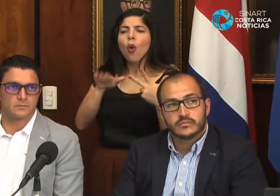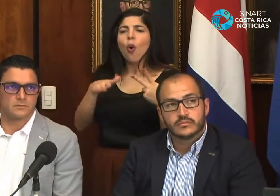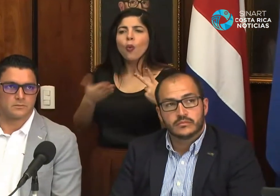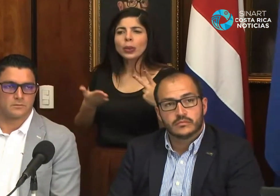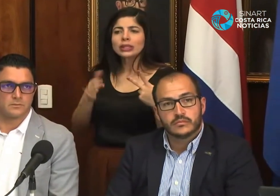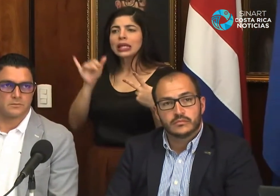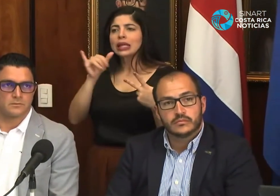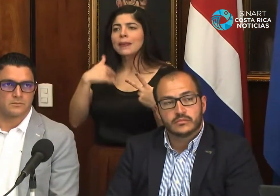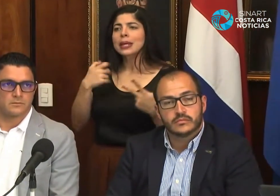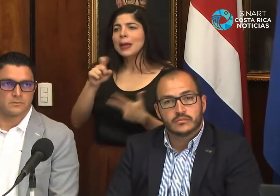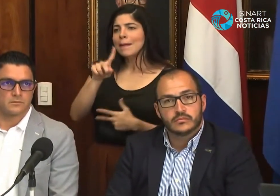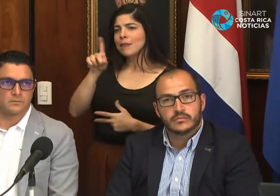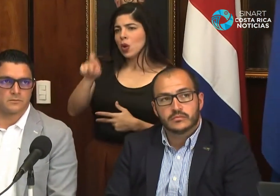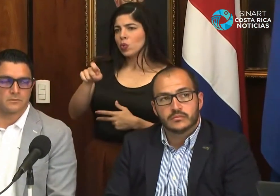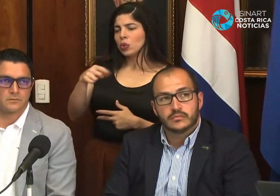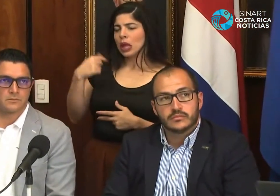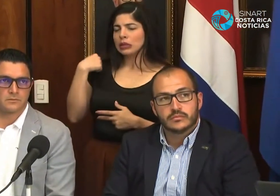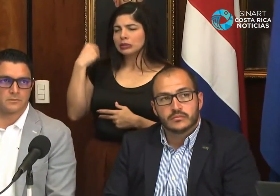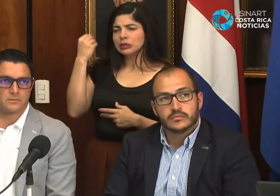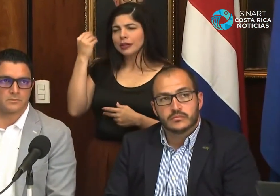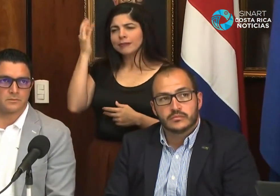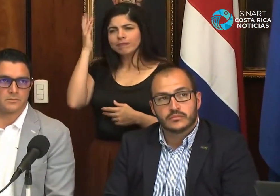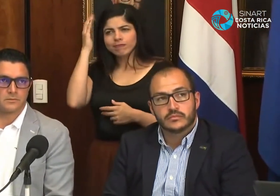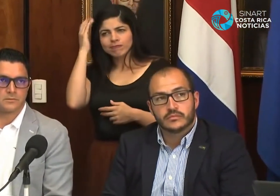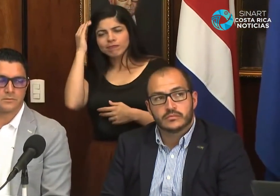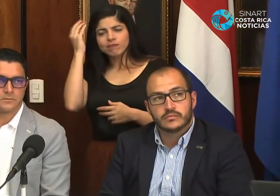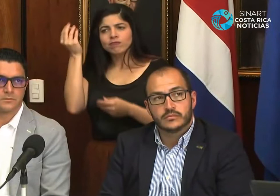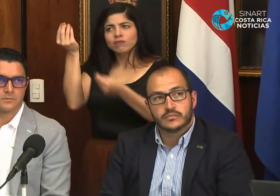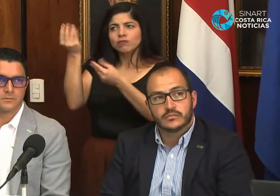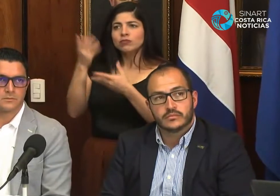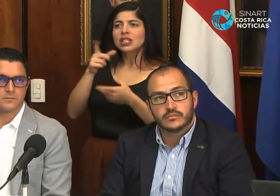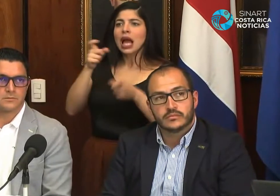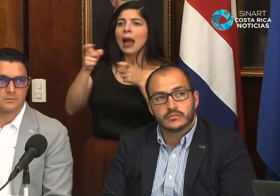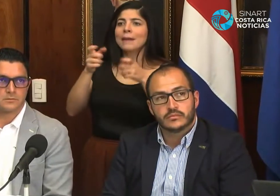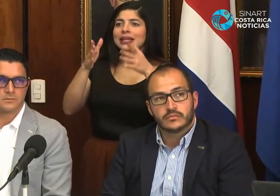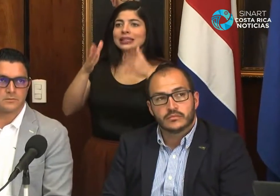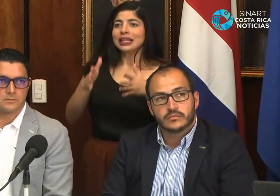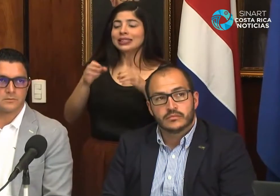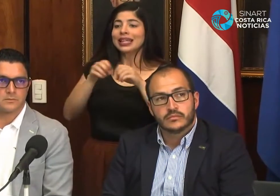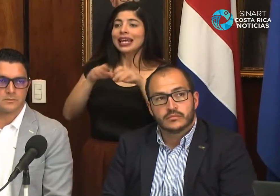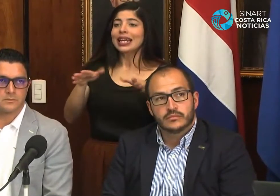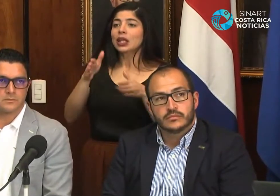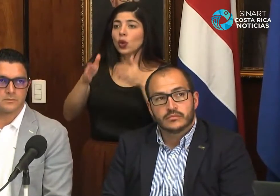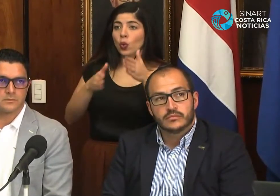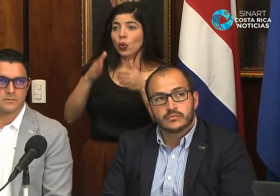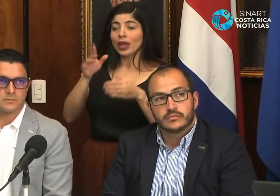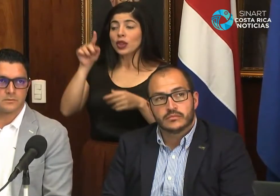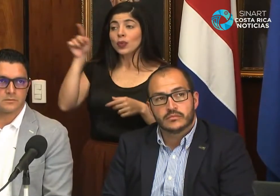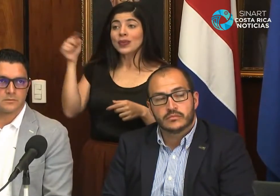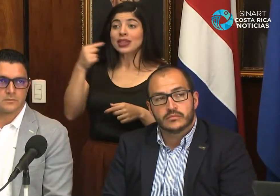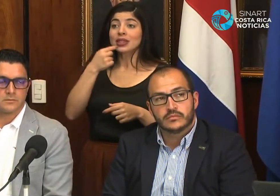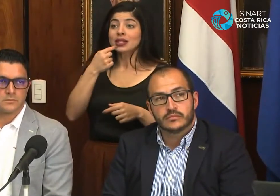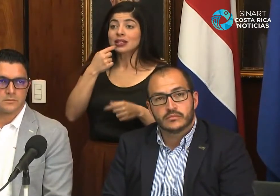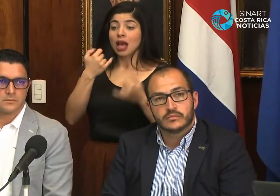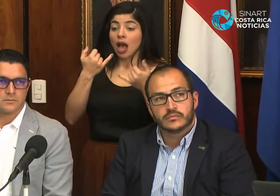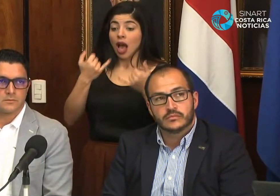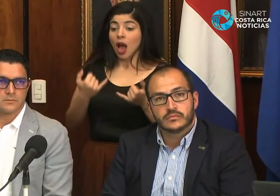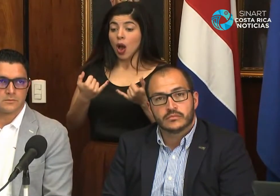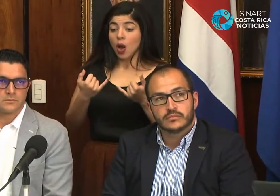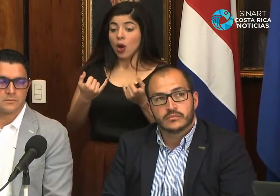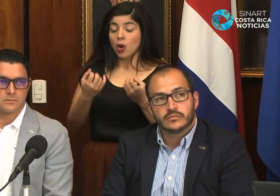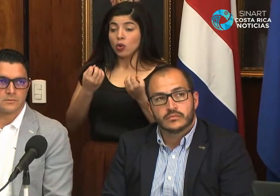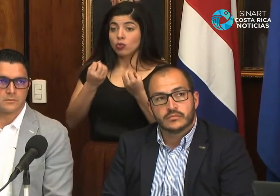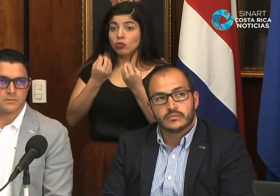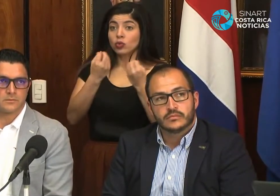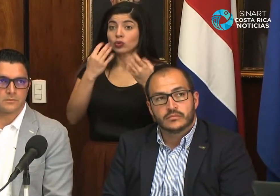también quería plantearle la siguiente inquietud que nos trasladaron los administradores de los centros de red de cuido. Ellos dicen que ahora, con esa cantidad de